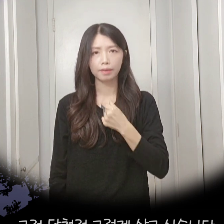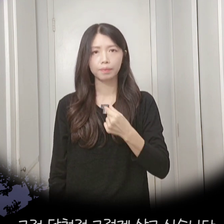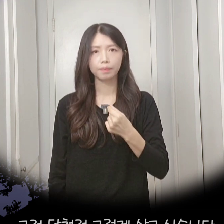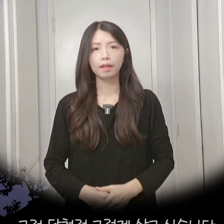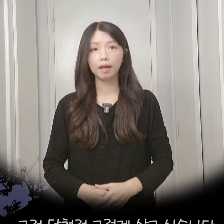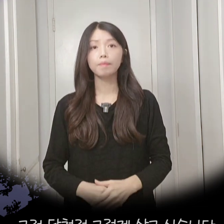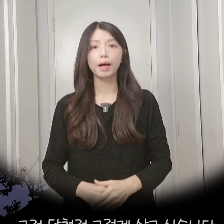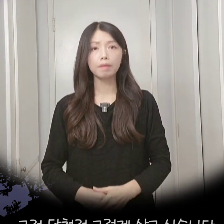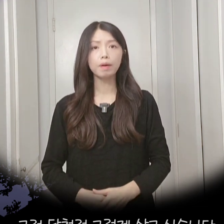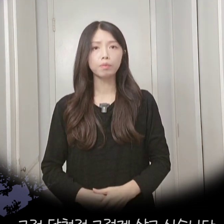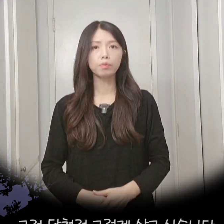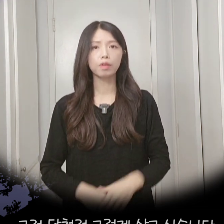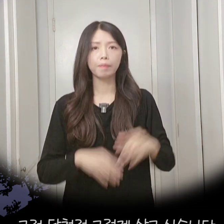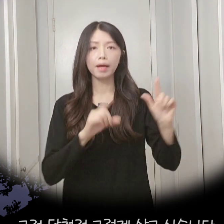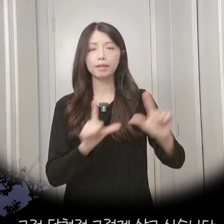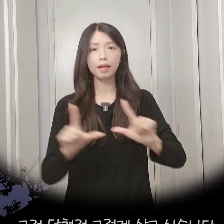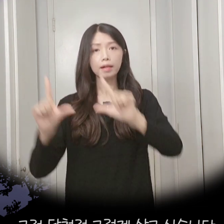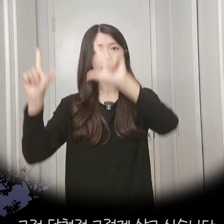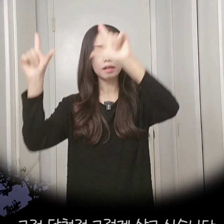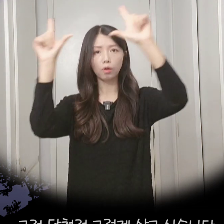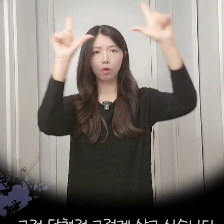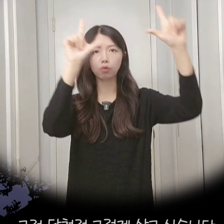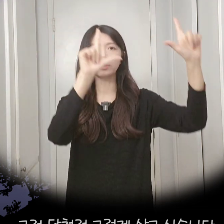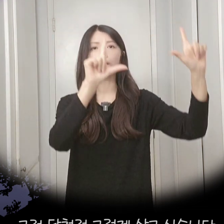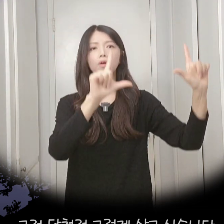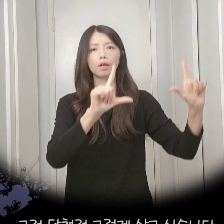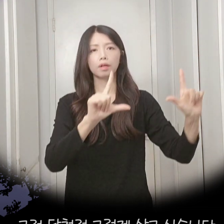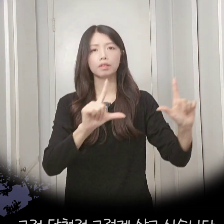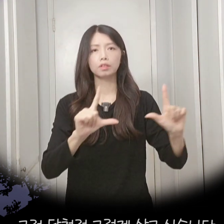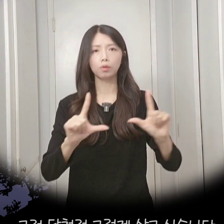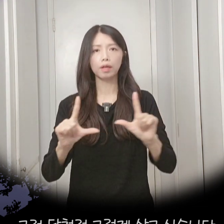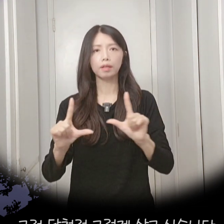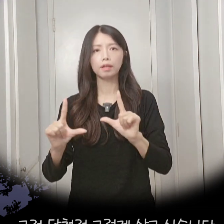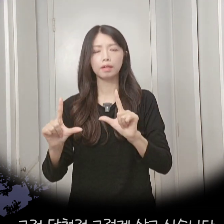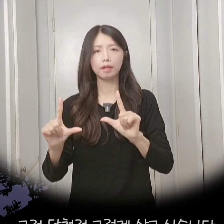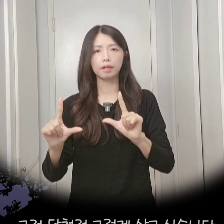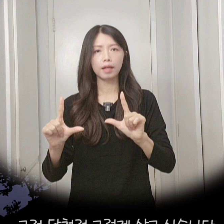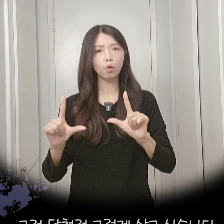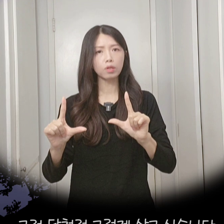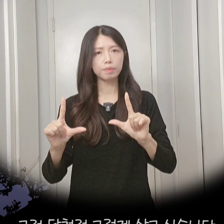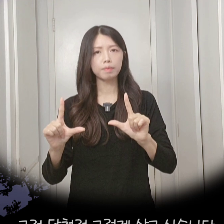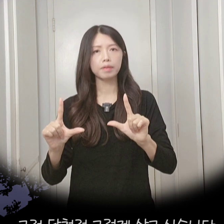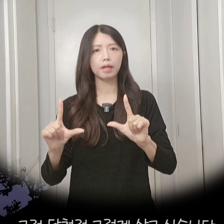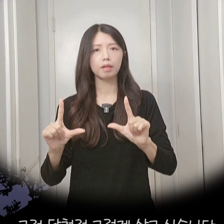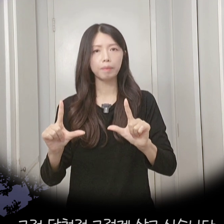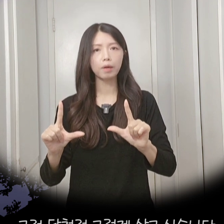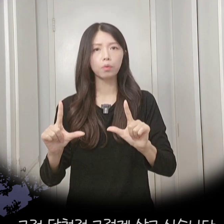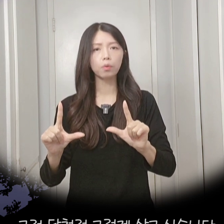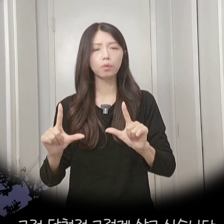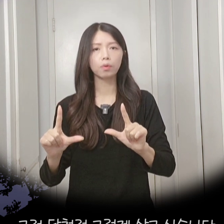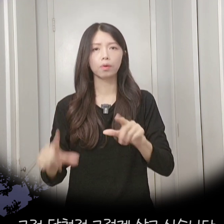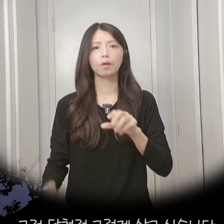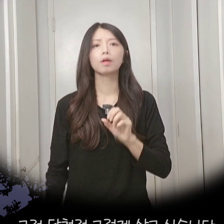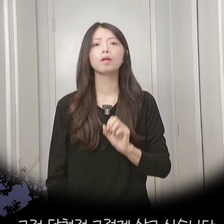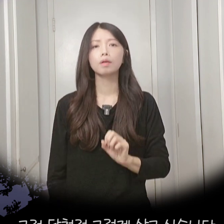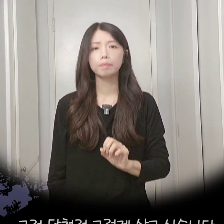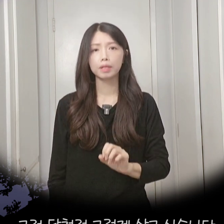싶습니다. 제가 마지막 부분에만 살다를 넣었고요. 그 전에는 살고 싶습니다를